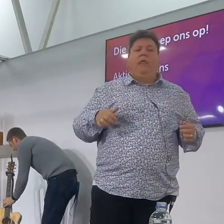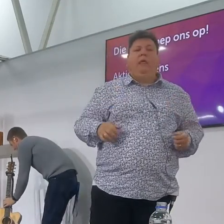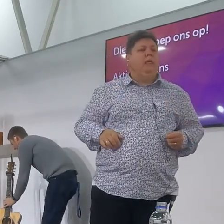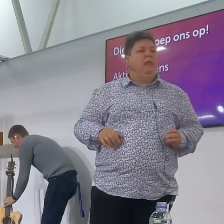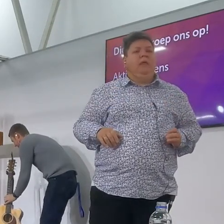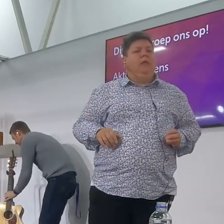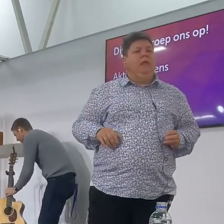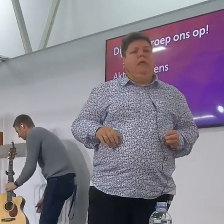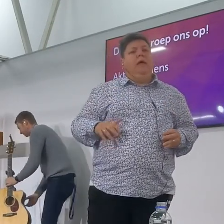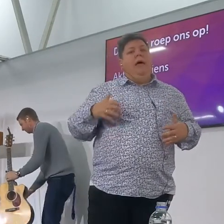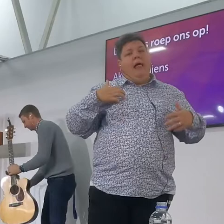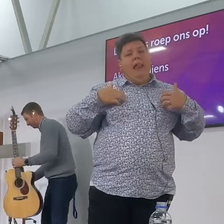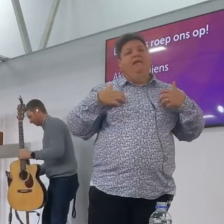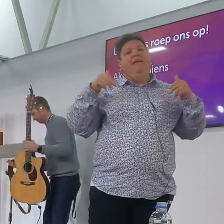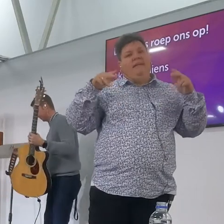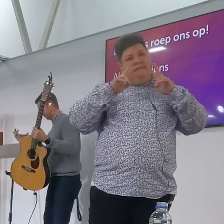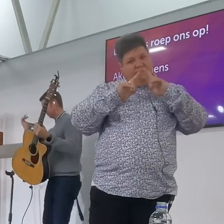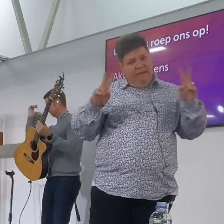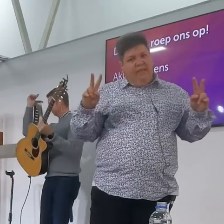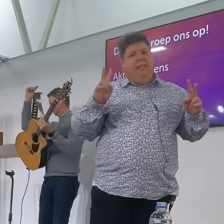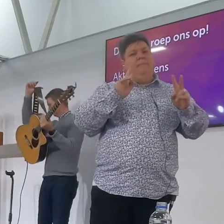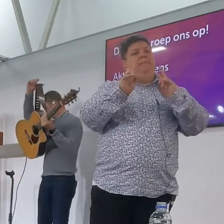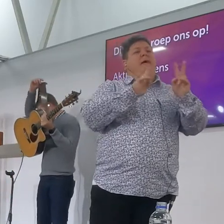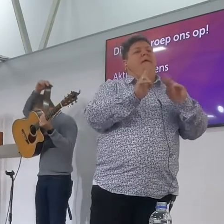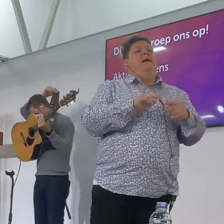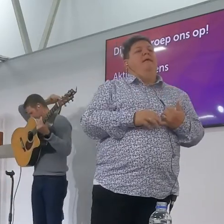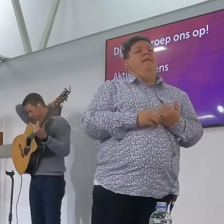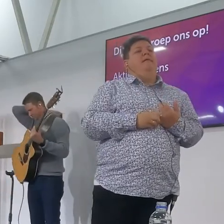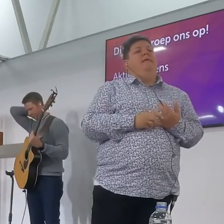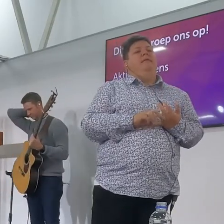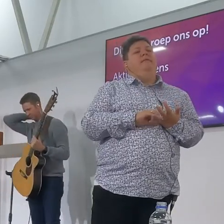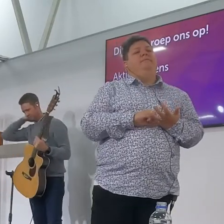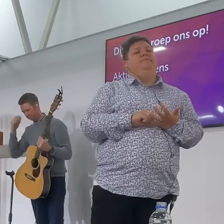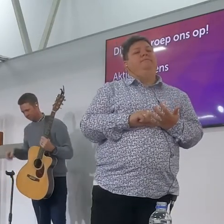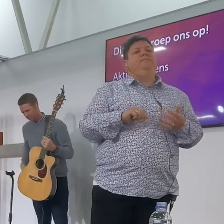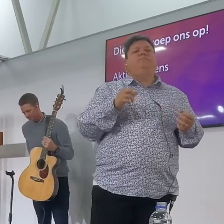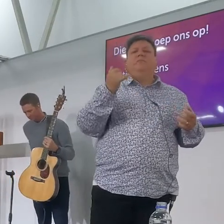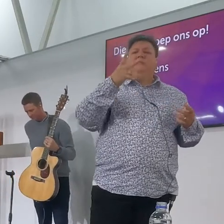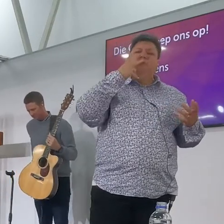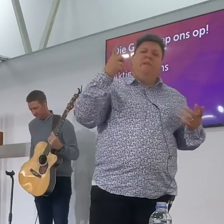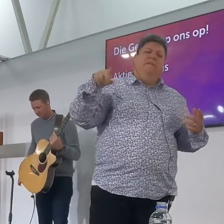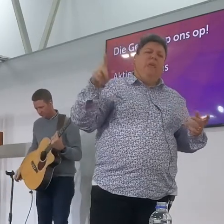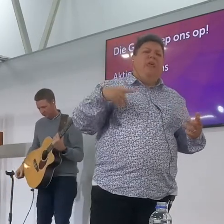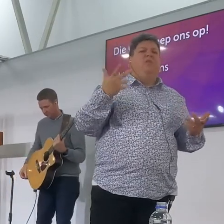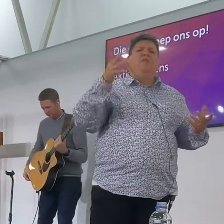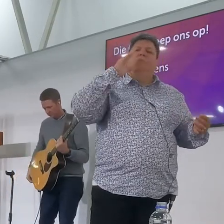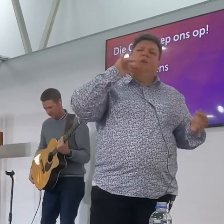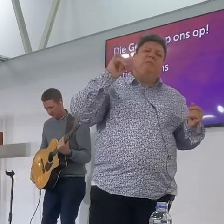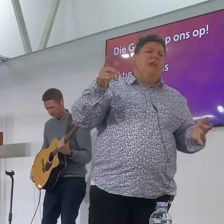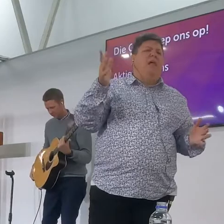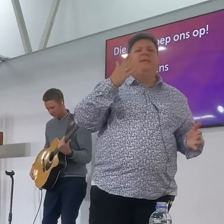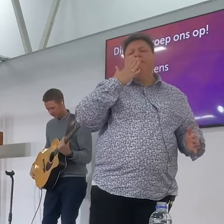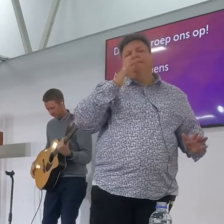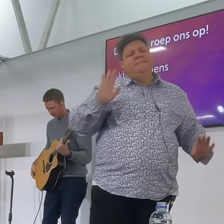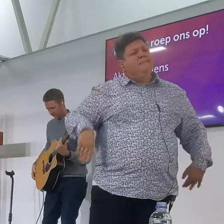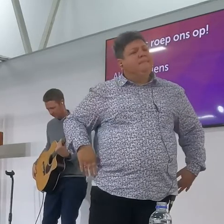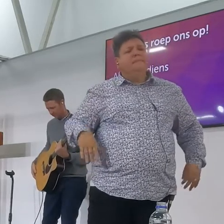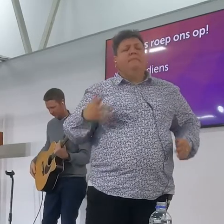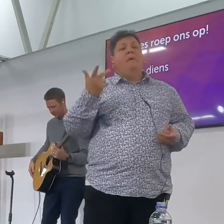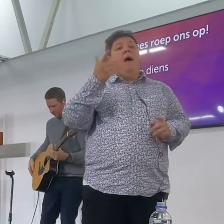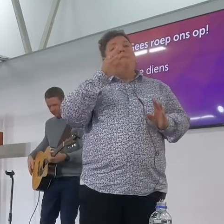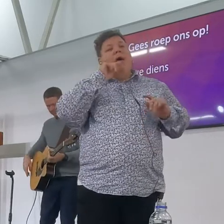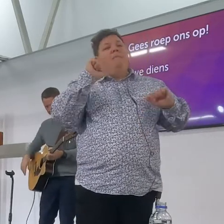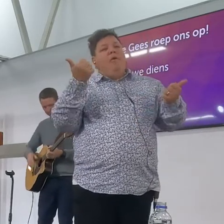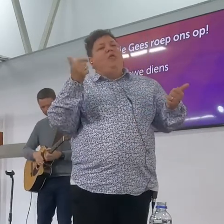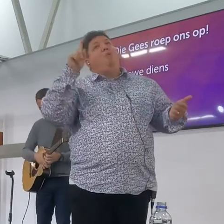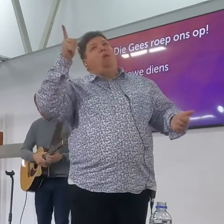hierdie geestelike stryd is eintlik so, dat die vyand wil net hê, ek en jy moet ons monde hou, en nie mense vertel van Jesus nie. En ons moet nie Jesus